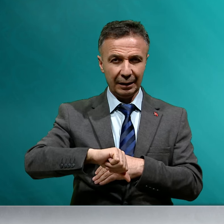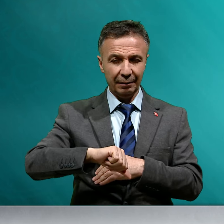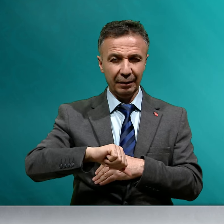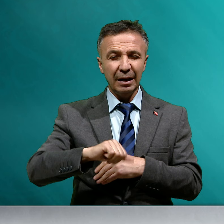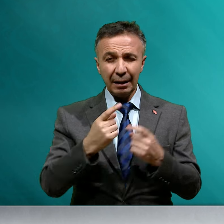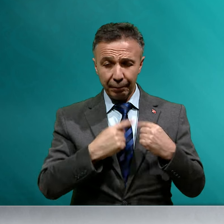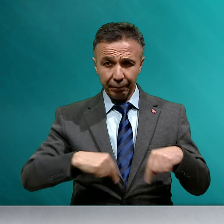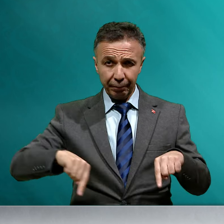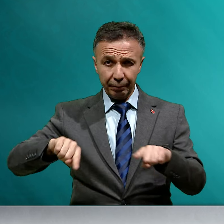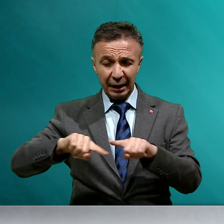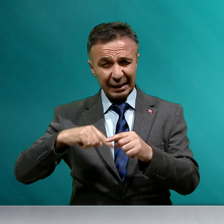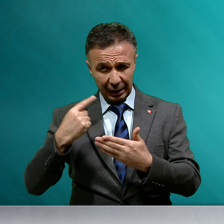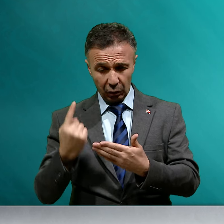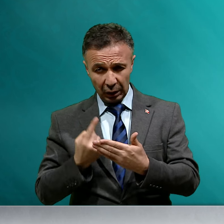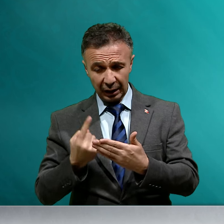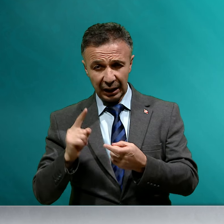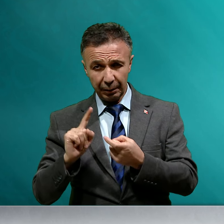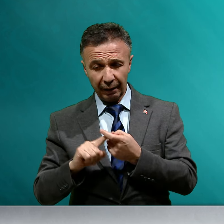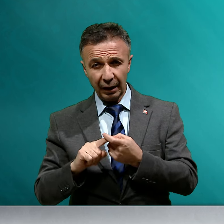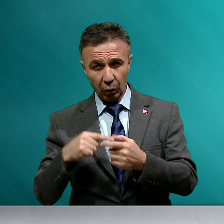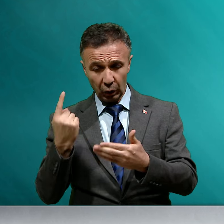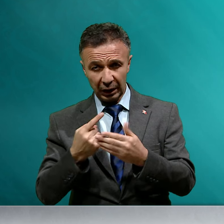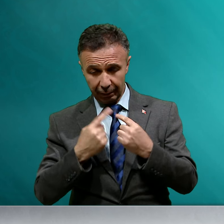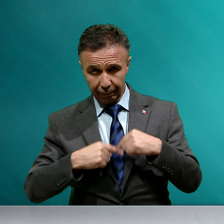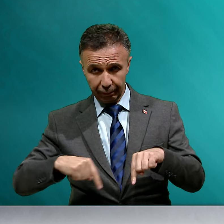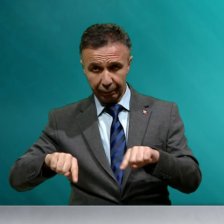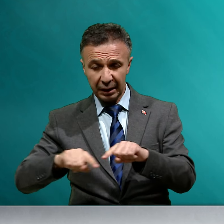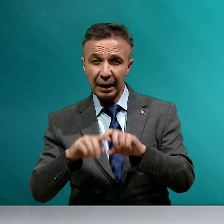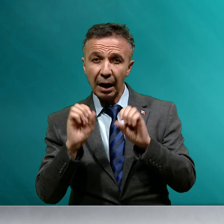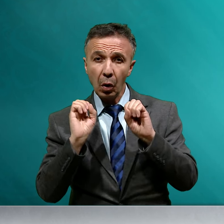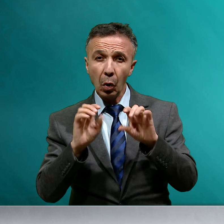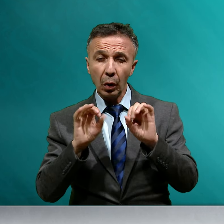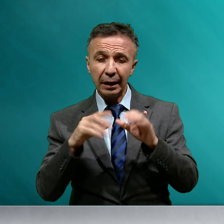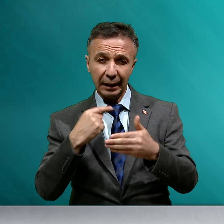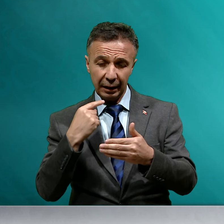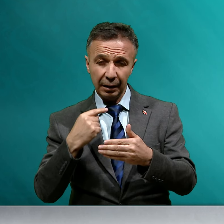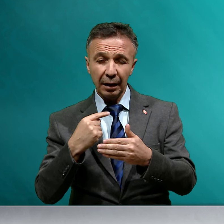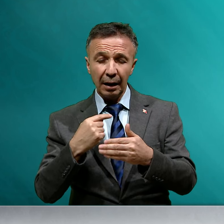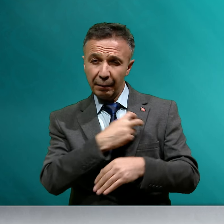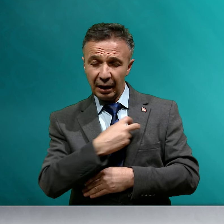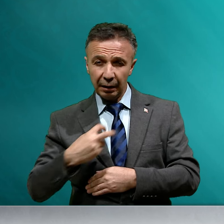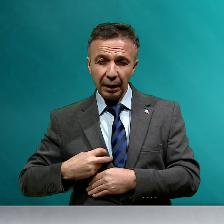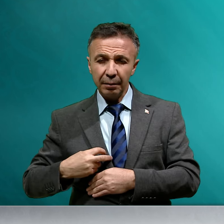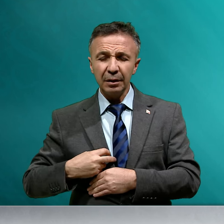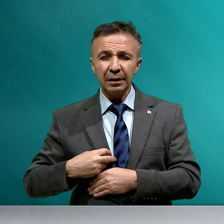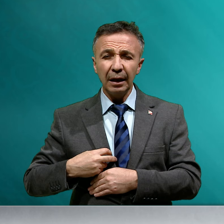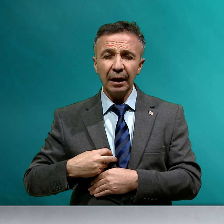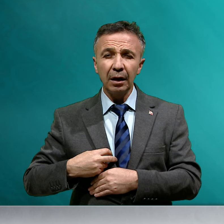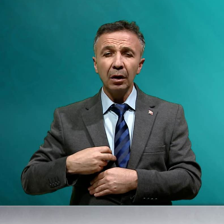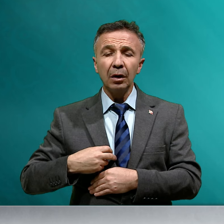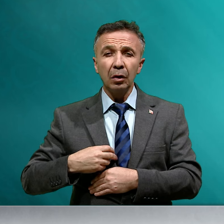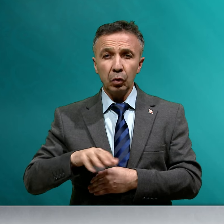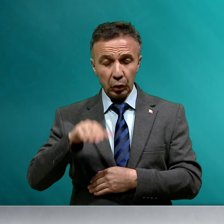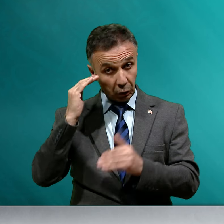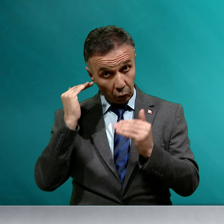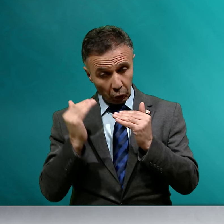Kur'an-ı Kerim'e ve onu bize öğreten Peygamberimize hakkıyla tabi olduğumuzda yüceliriz.